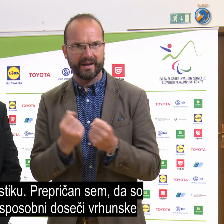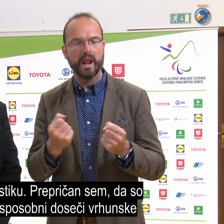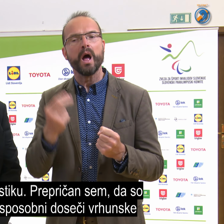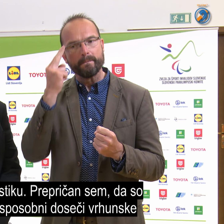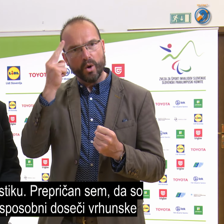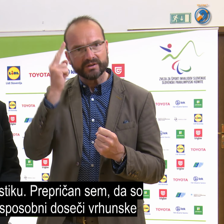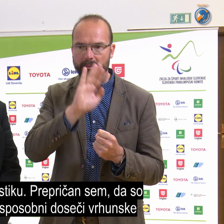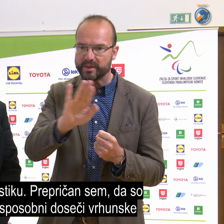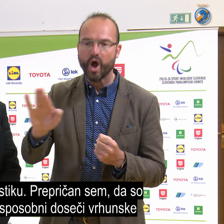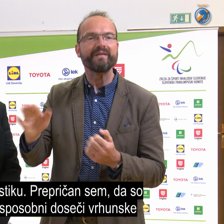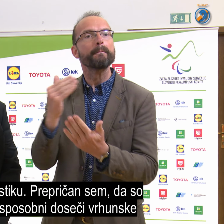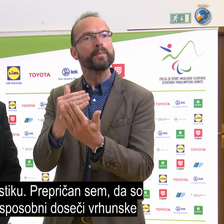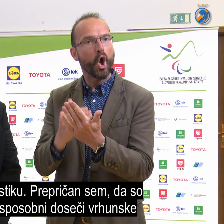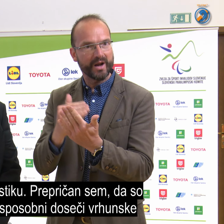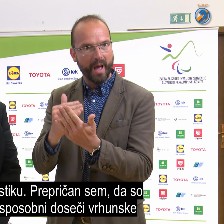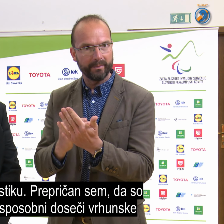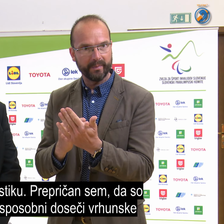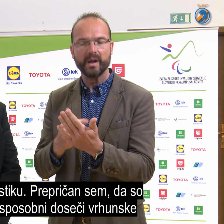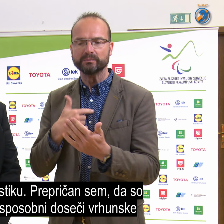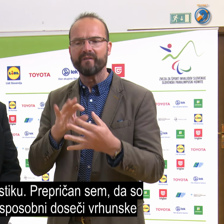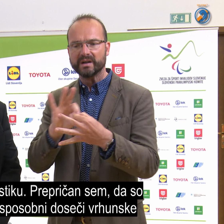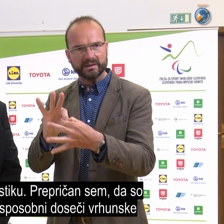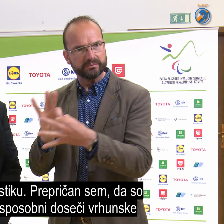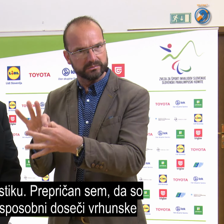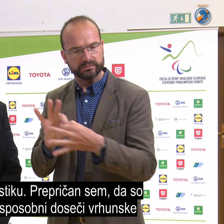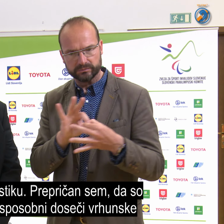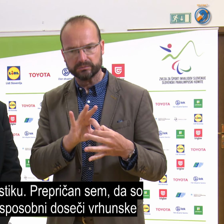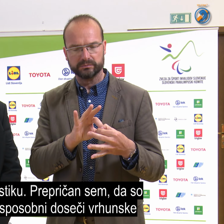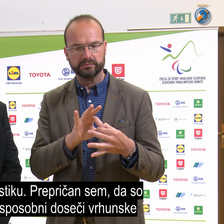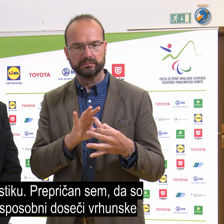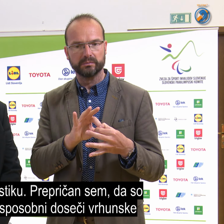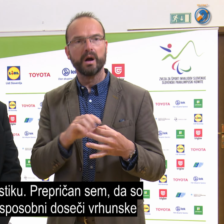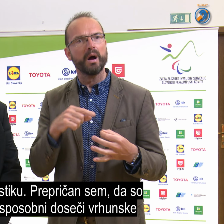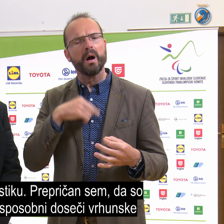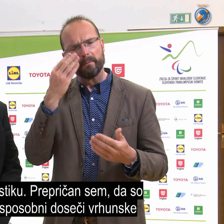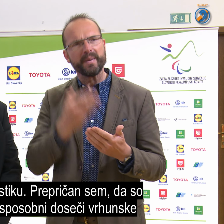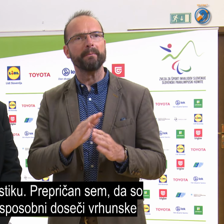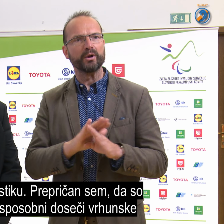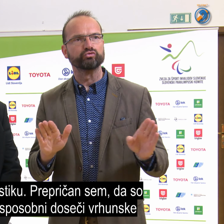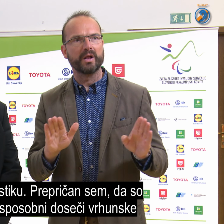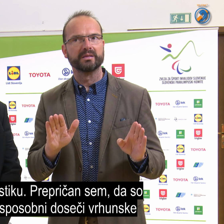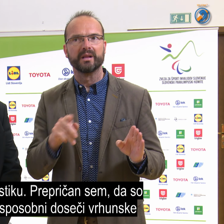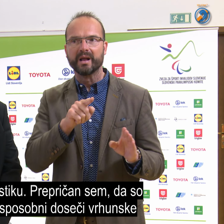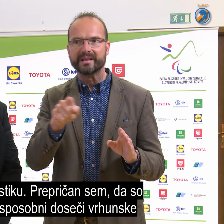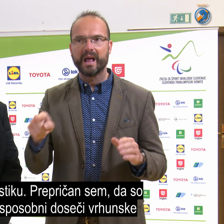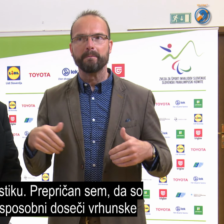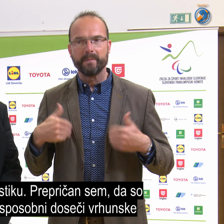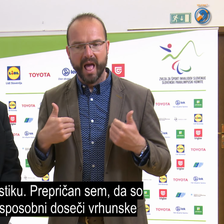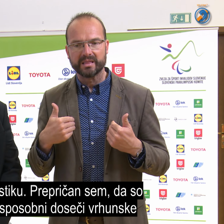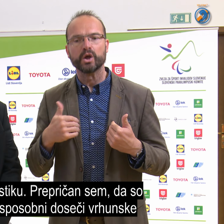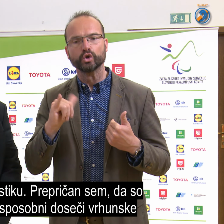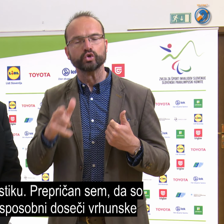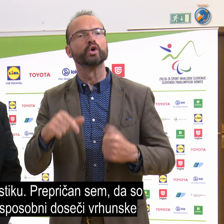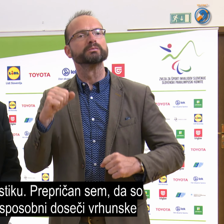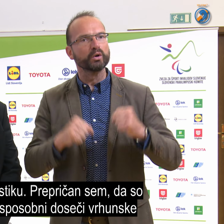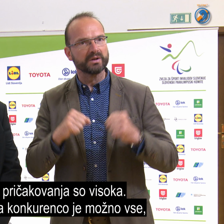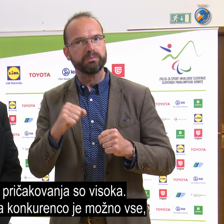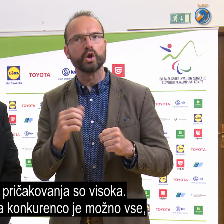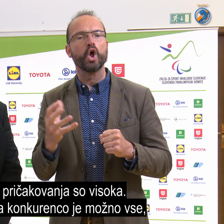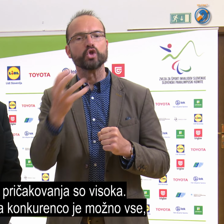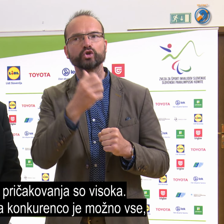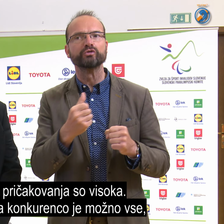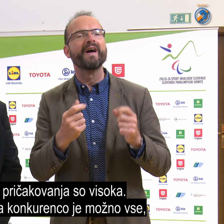smo v tesnem stiku. Prepričan sem, da so ti mladi ljudje sposobni doseči